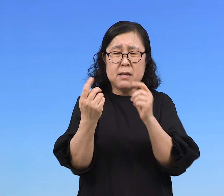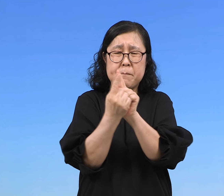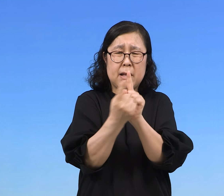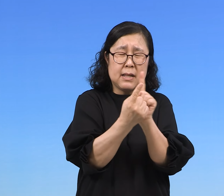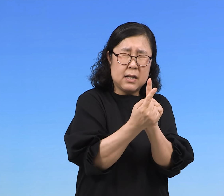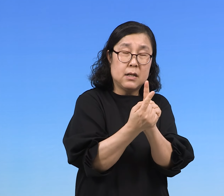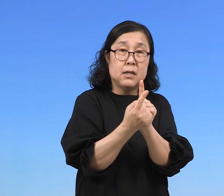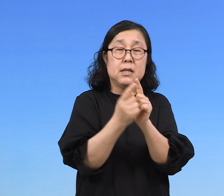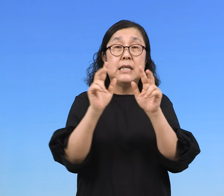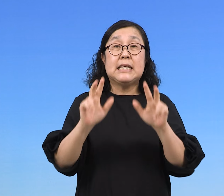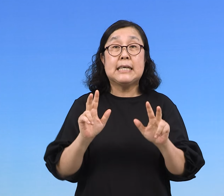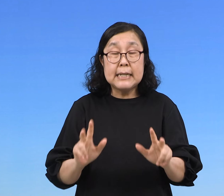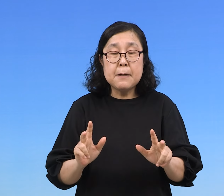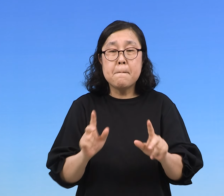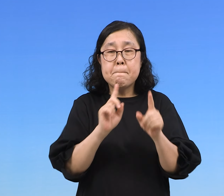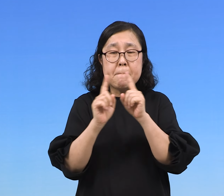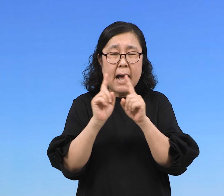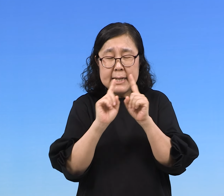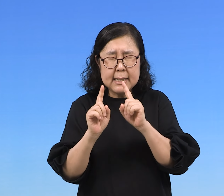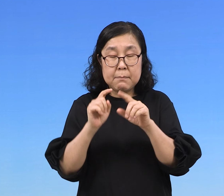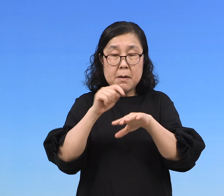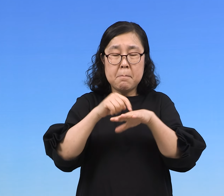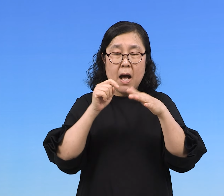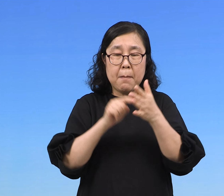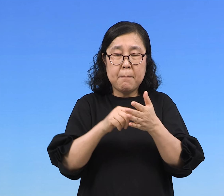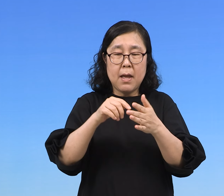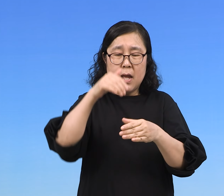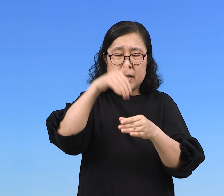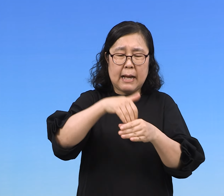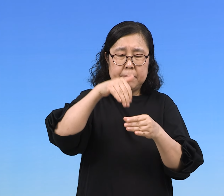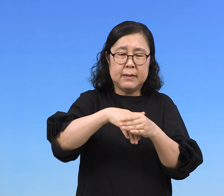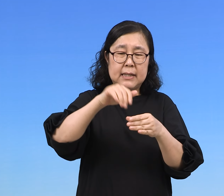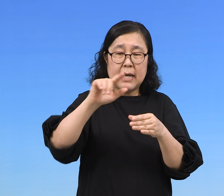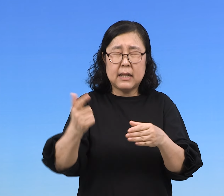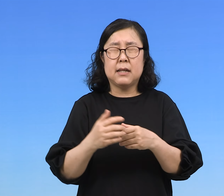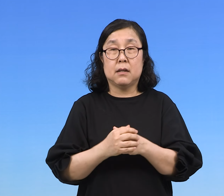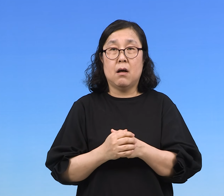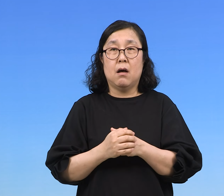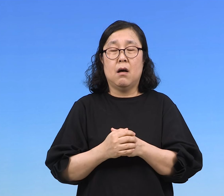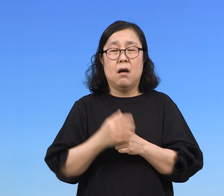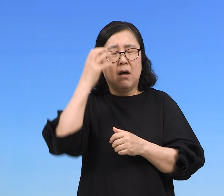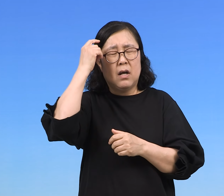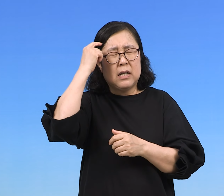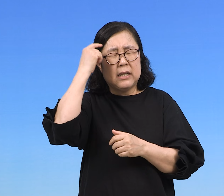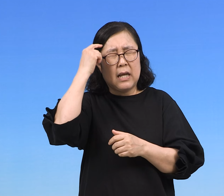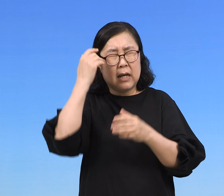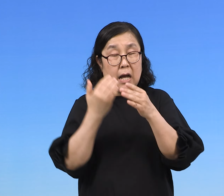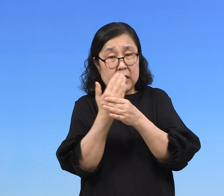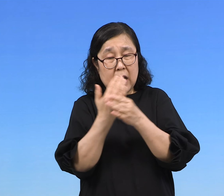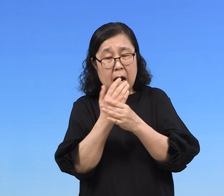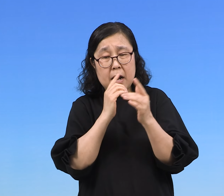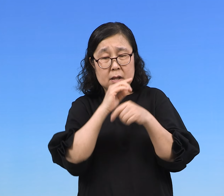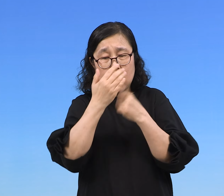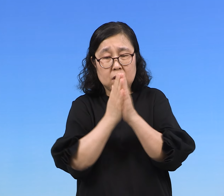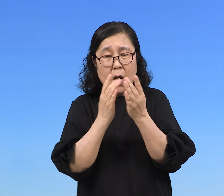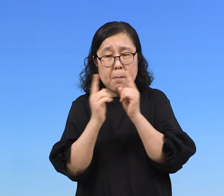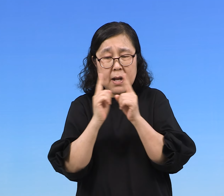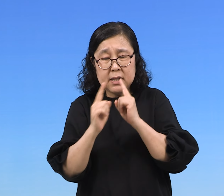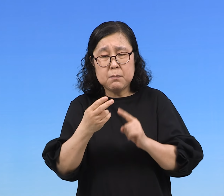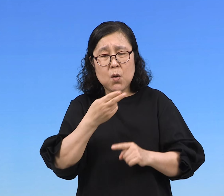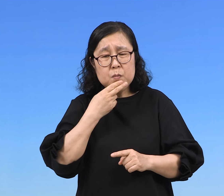상황에서 그렇게 말씀을 담아놓지 않아가지고 기억날 말씀이 없어가지고 어떻게 하시려고 그러시느냐고. 어떻게